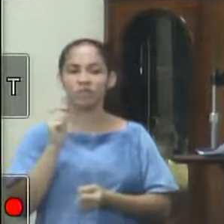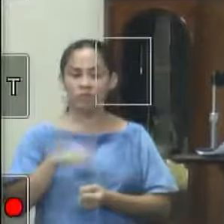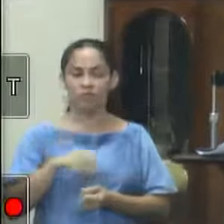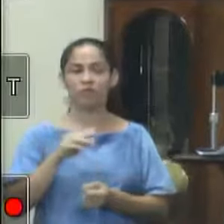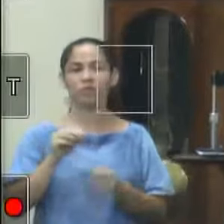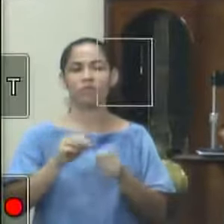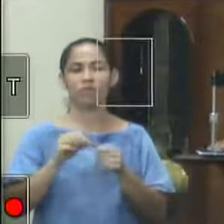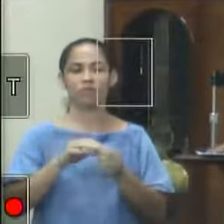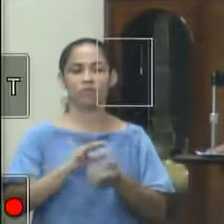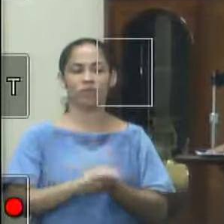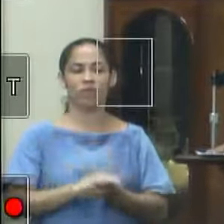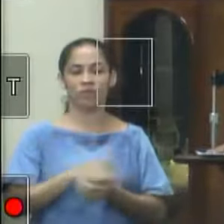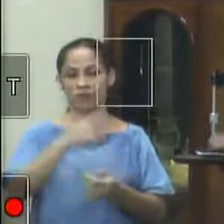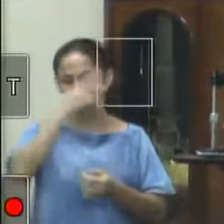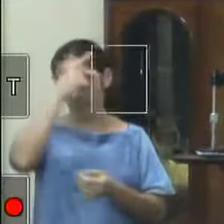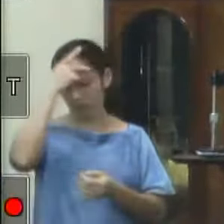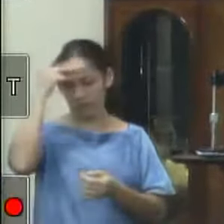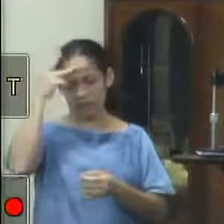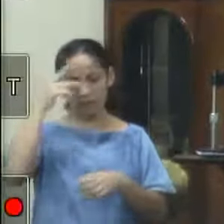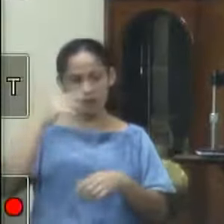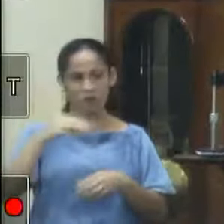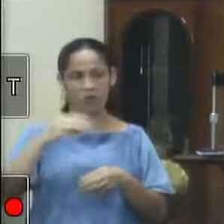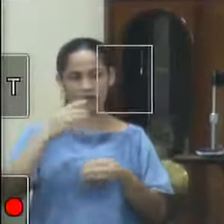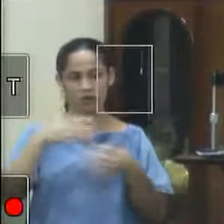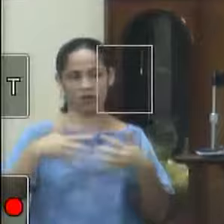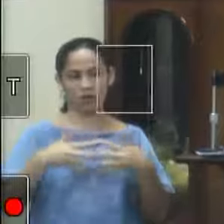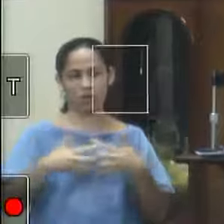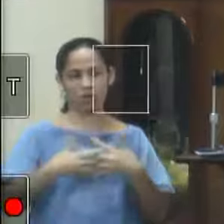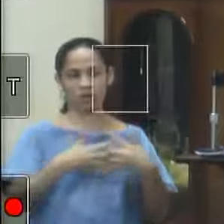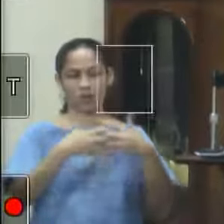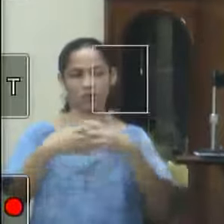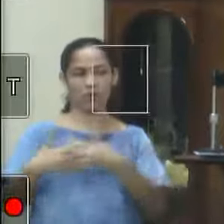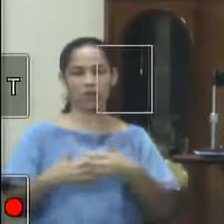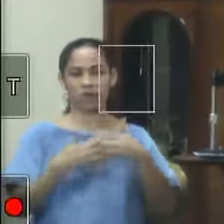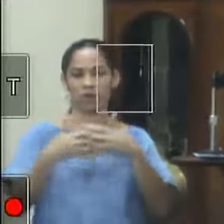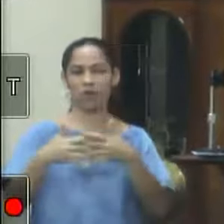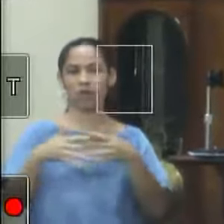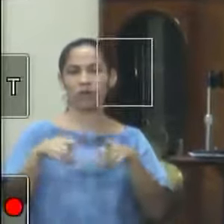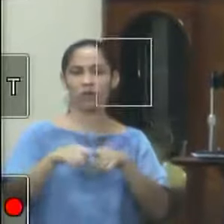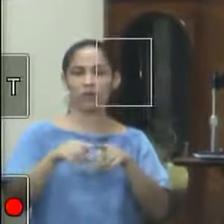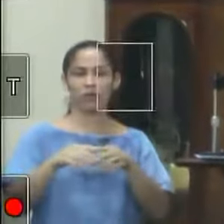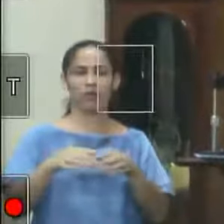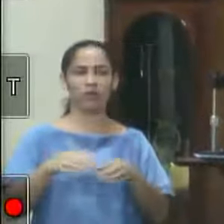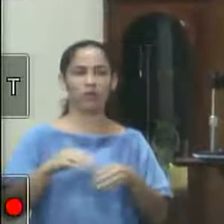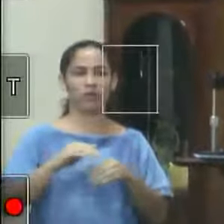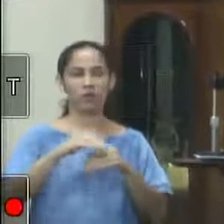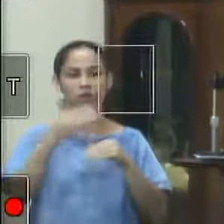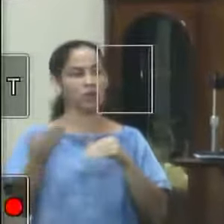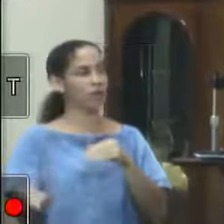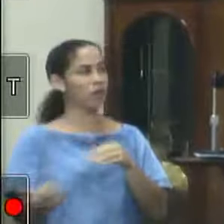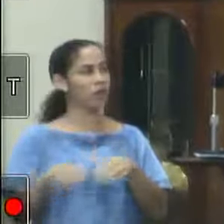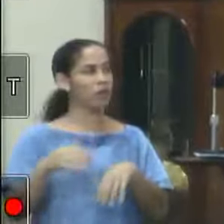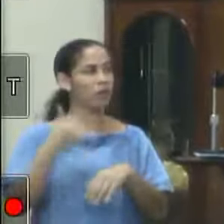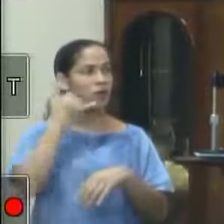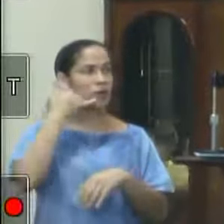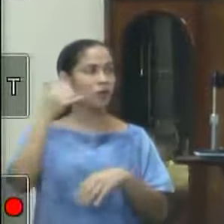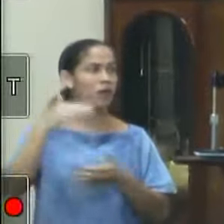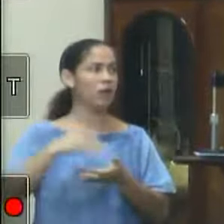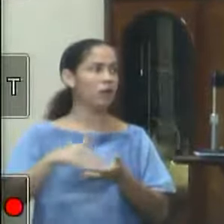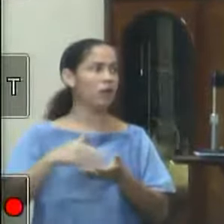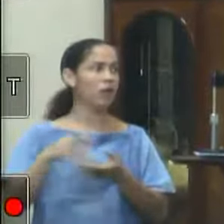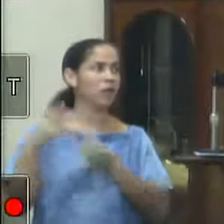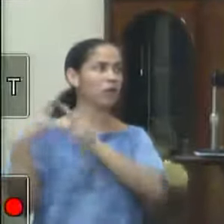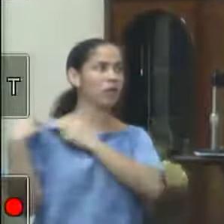essas pessoas que estão indo lá jogar de caçamba, caminhão, o que eles poderiam ligar para a secretaria